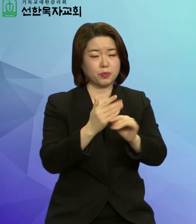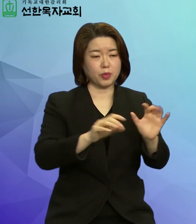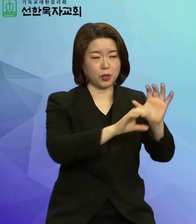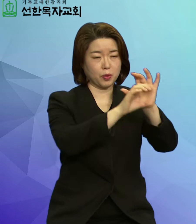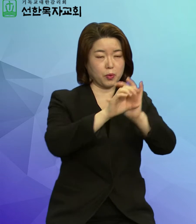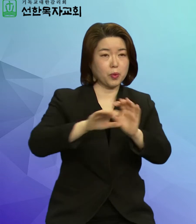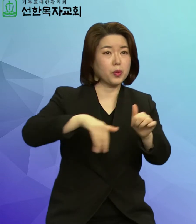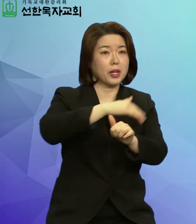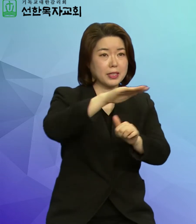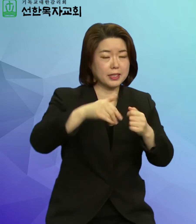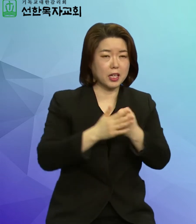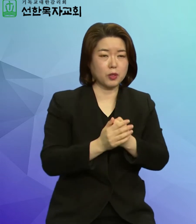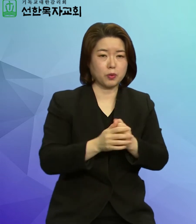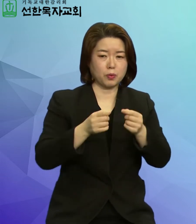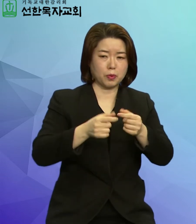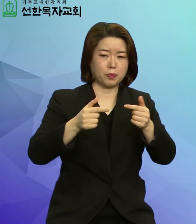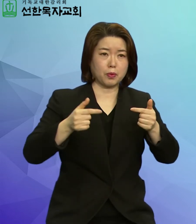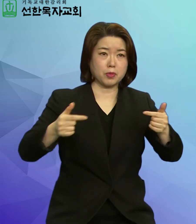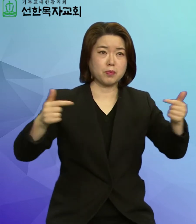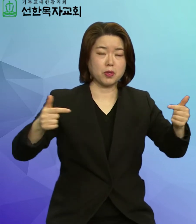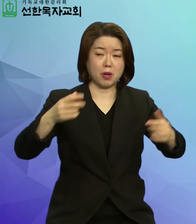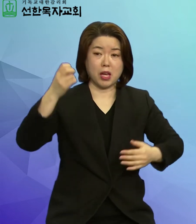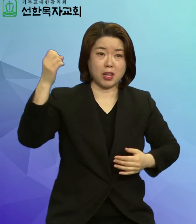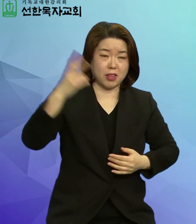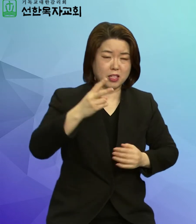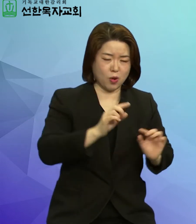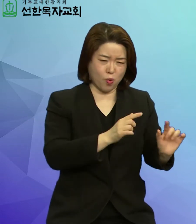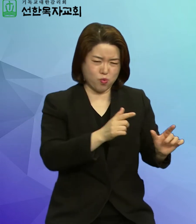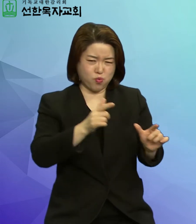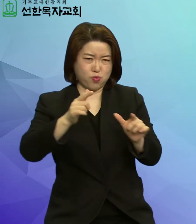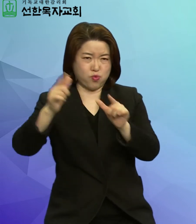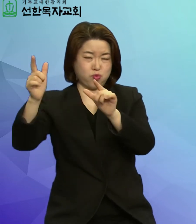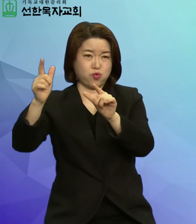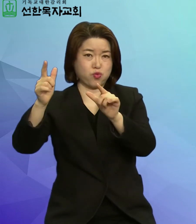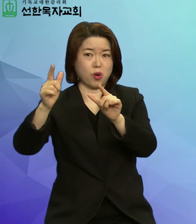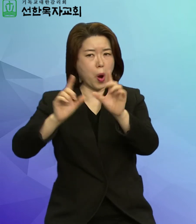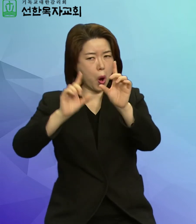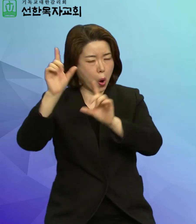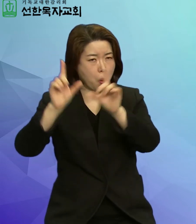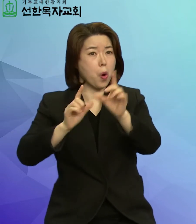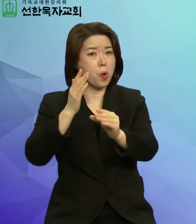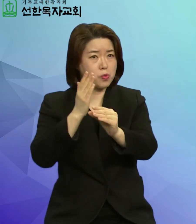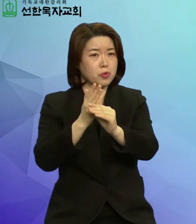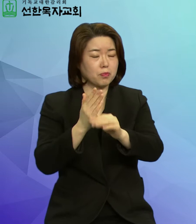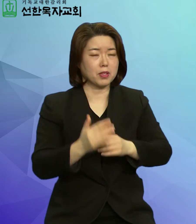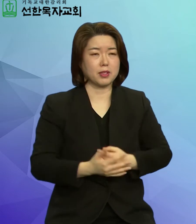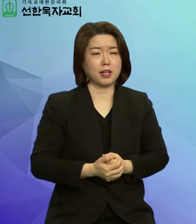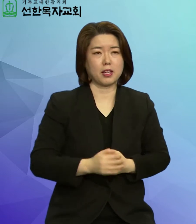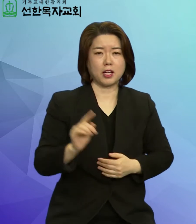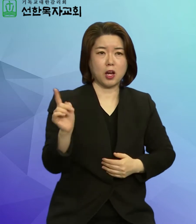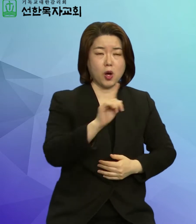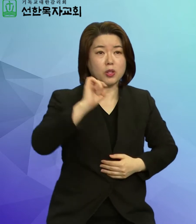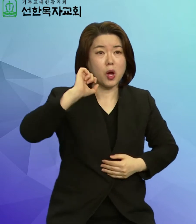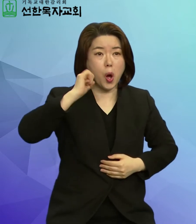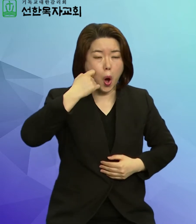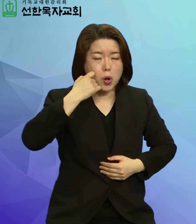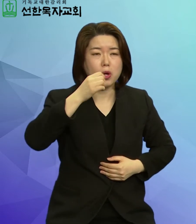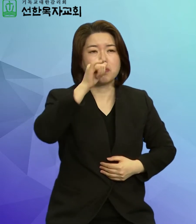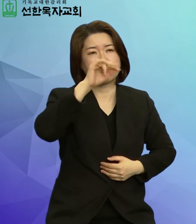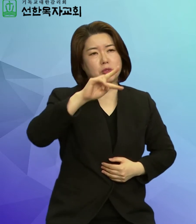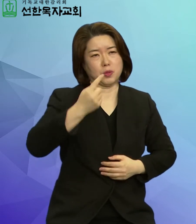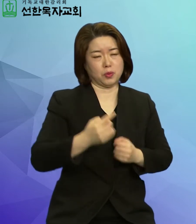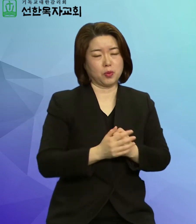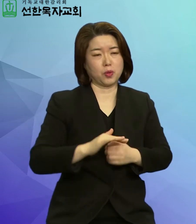있고 코로나 상황도 점점 다시 대유행의 조짐을 보이고 있는데 어떤 어려운